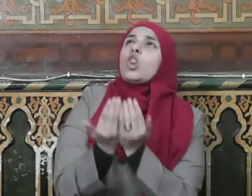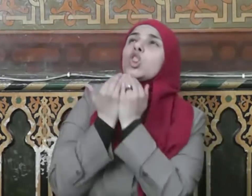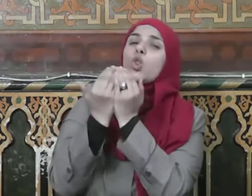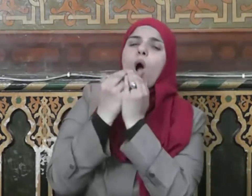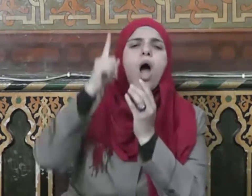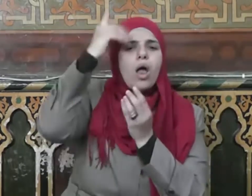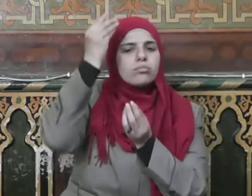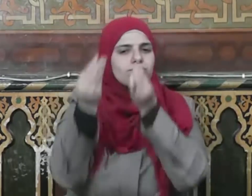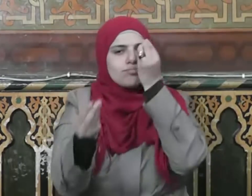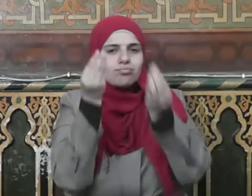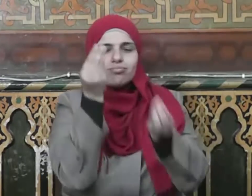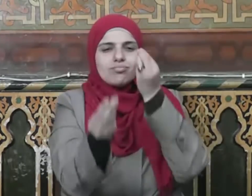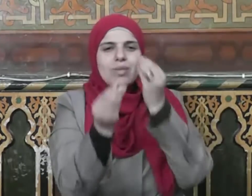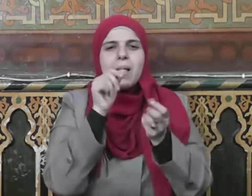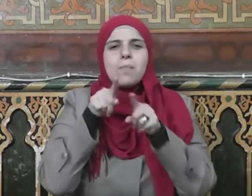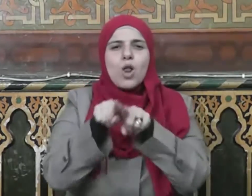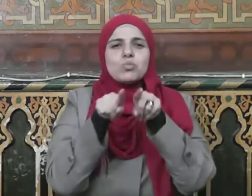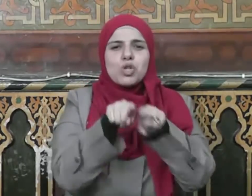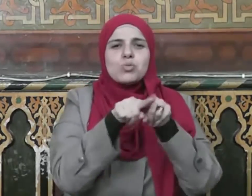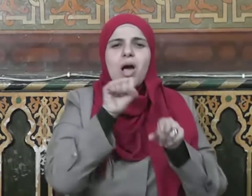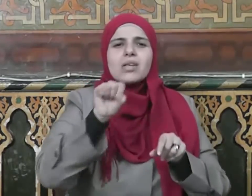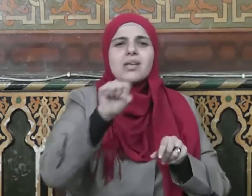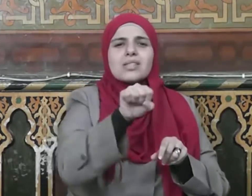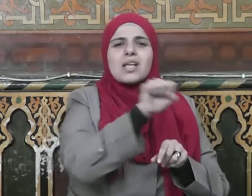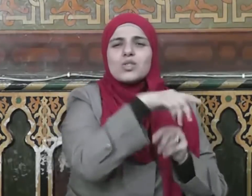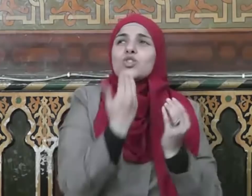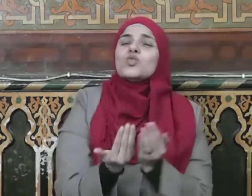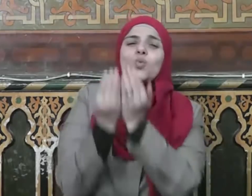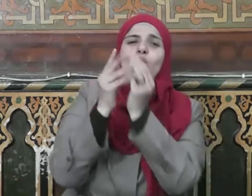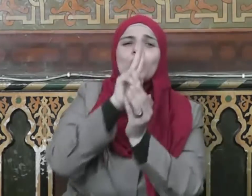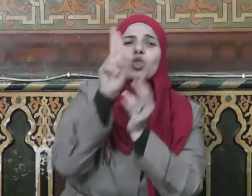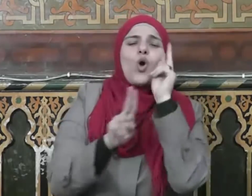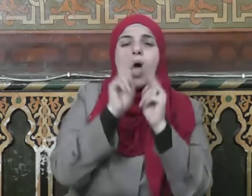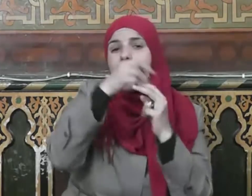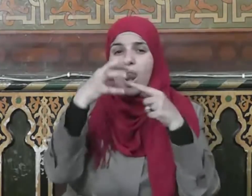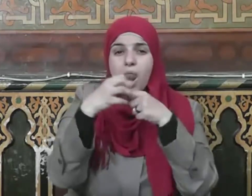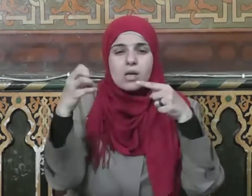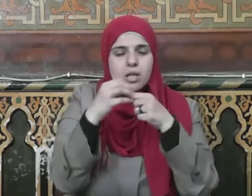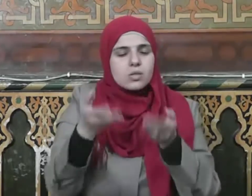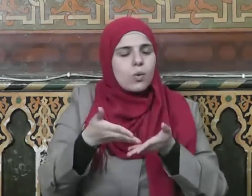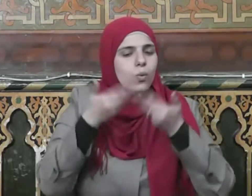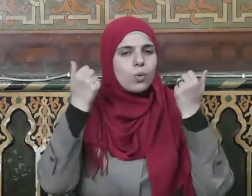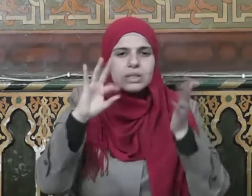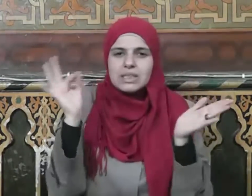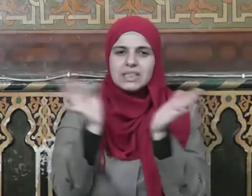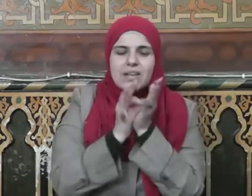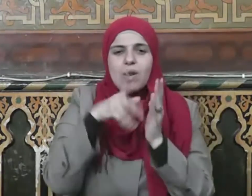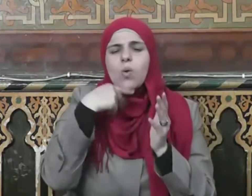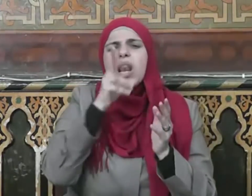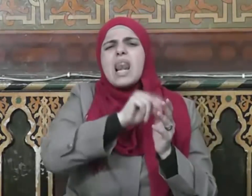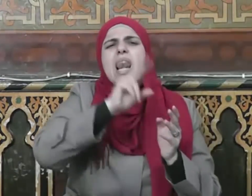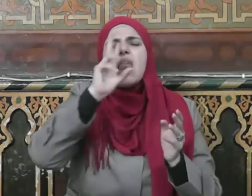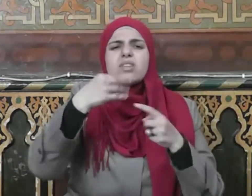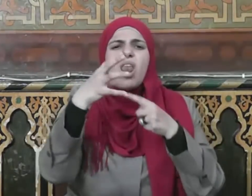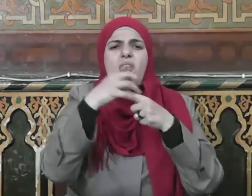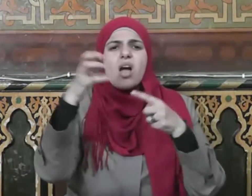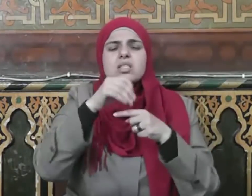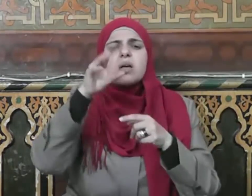كل إنسان مسألته ما نقص ذلك مما عندي إلا كما ينقص المخيط إذا